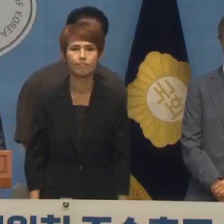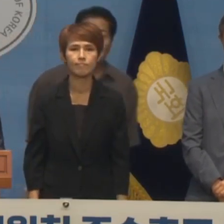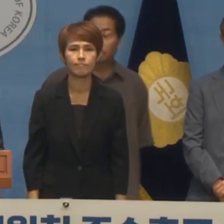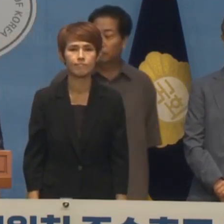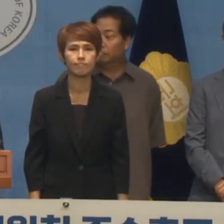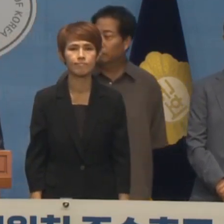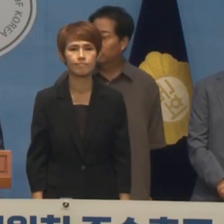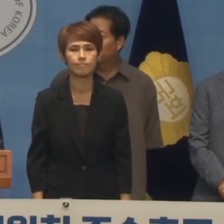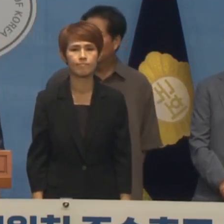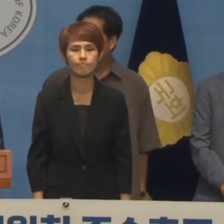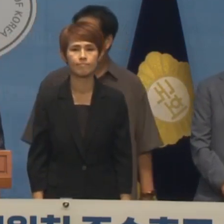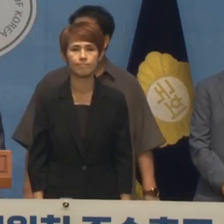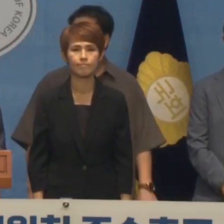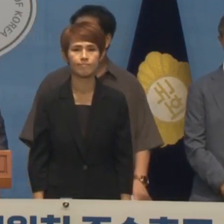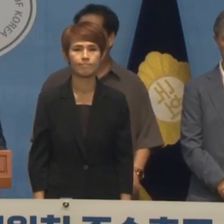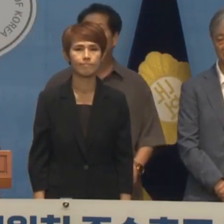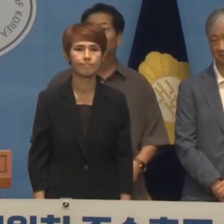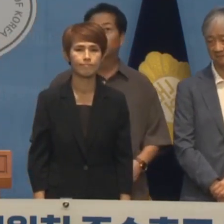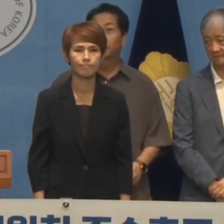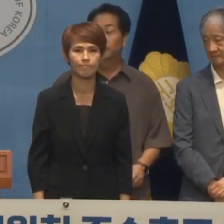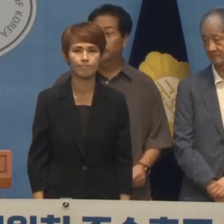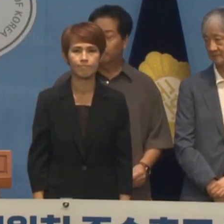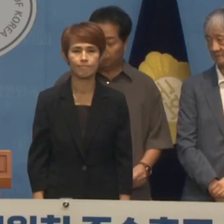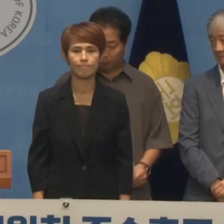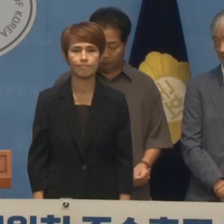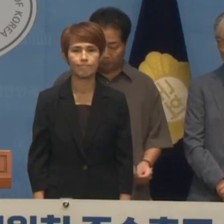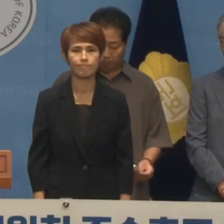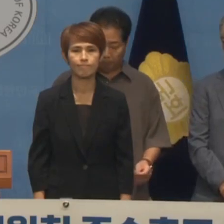다음으로 기자회견문 낭독이 있겠습니다.